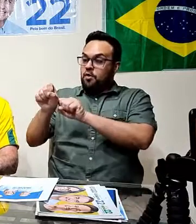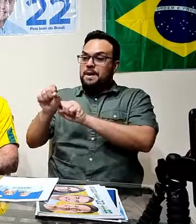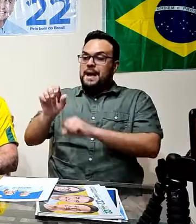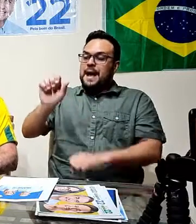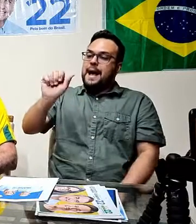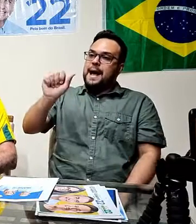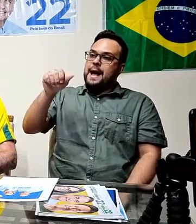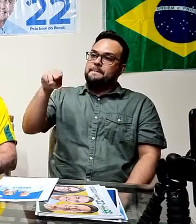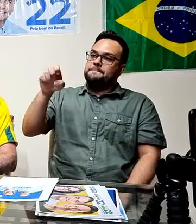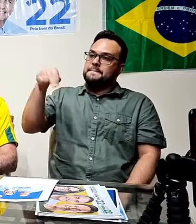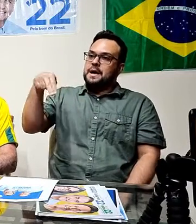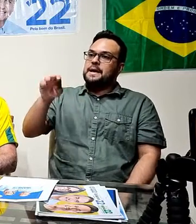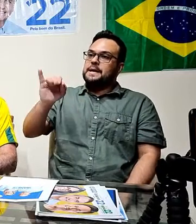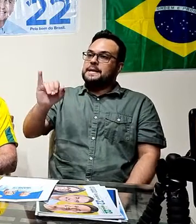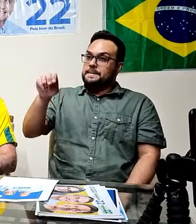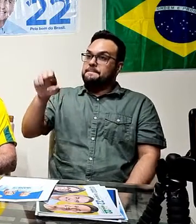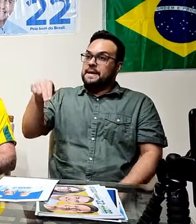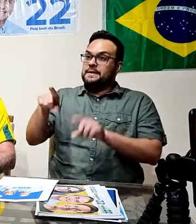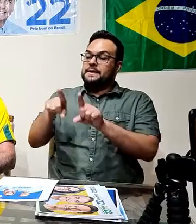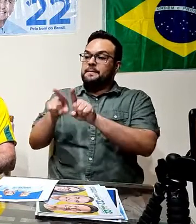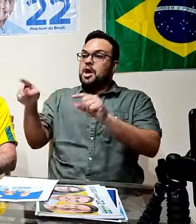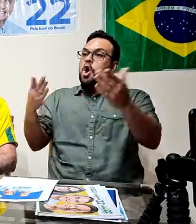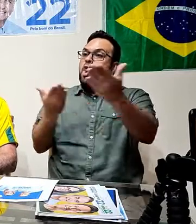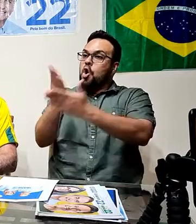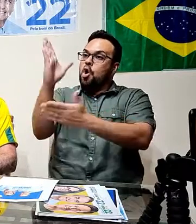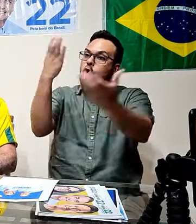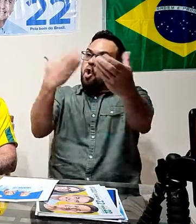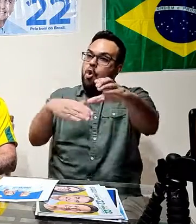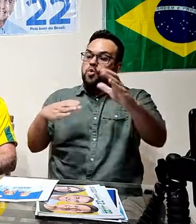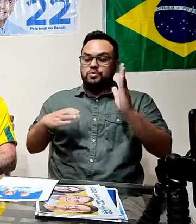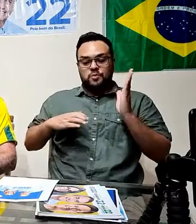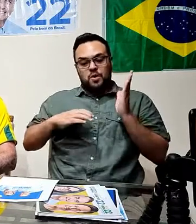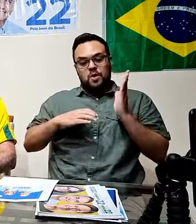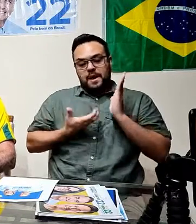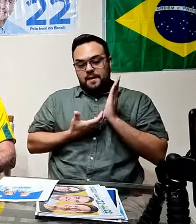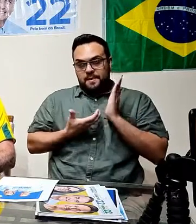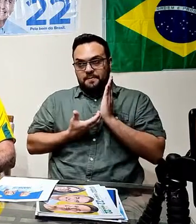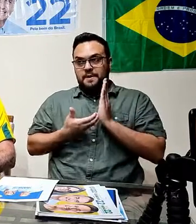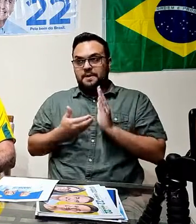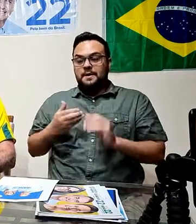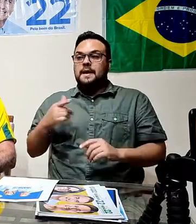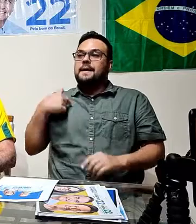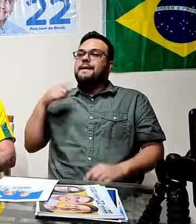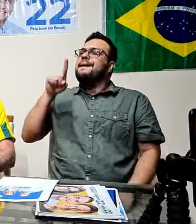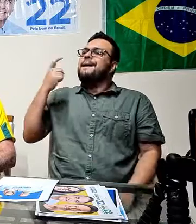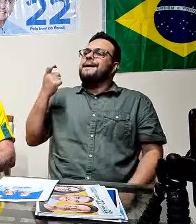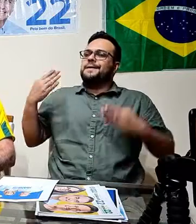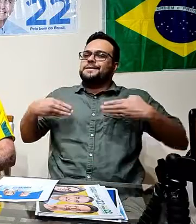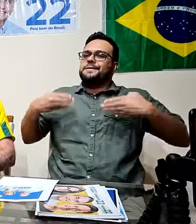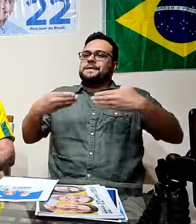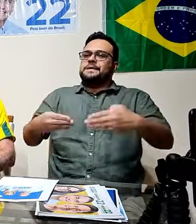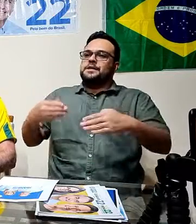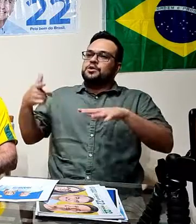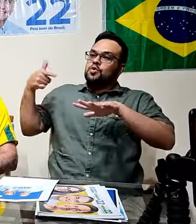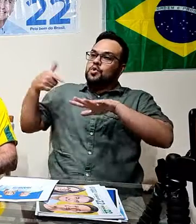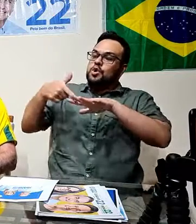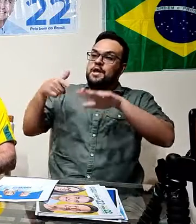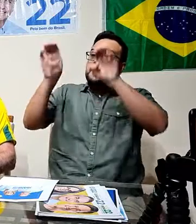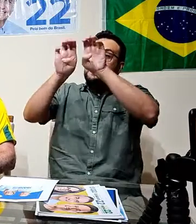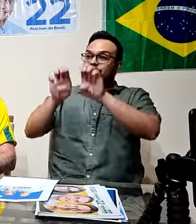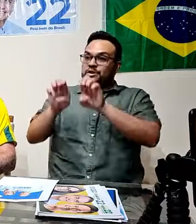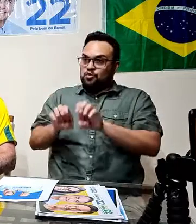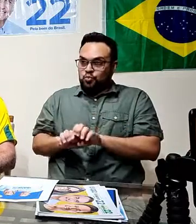das Águas Negras, pelo INE, concursado à Câmara, meu ministro da Infraestrutura, fez um trabalho muito